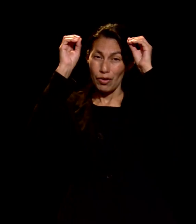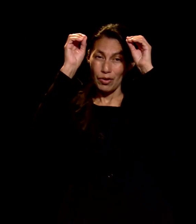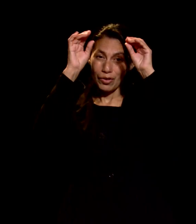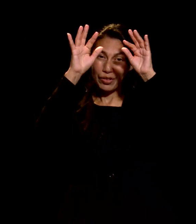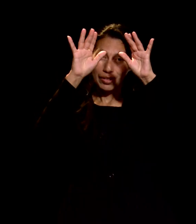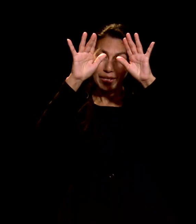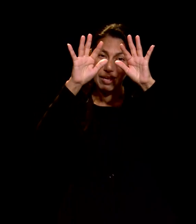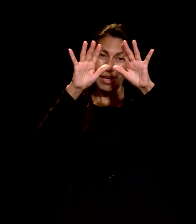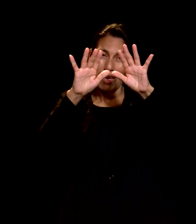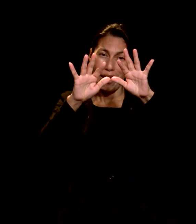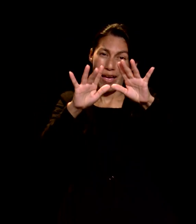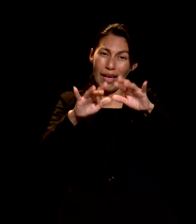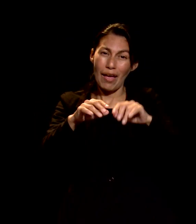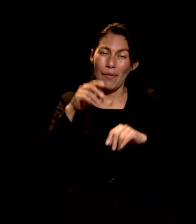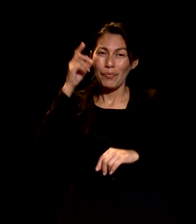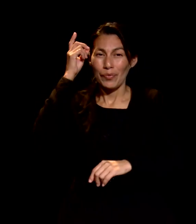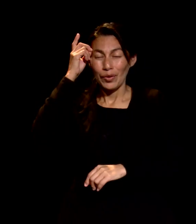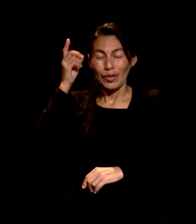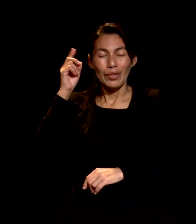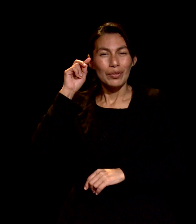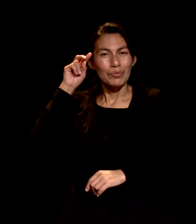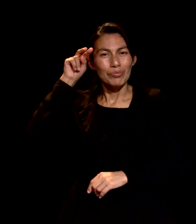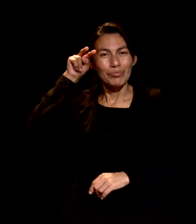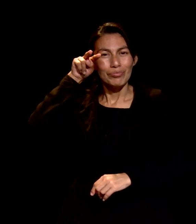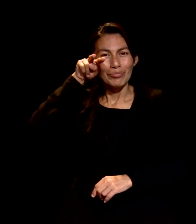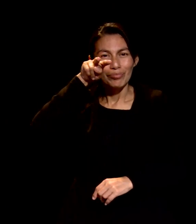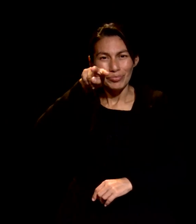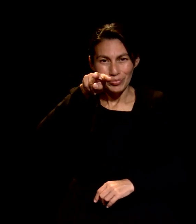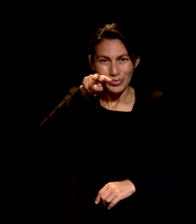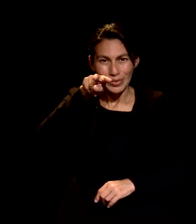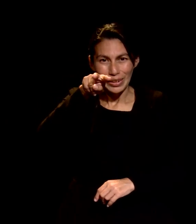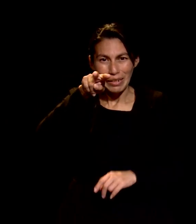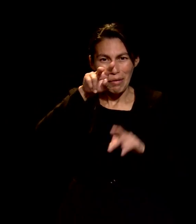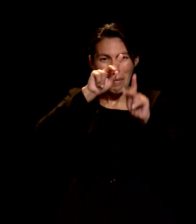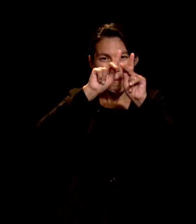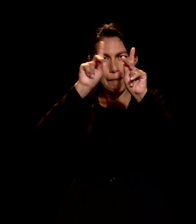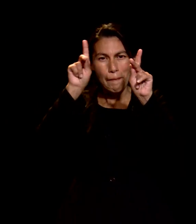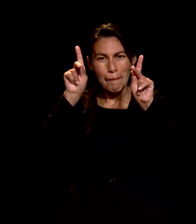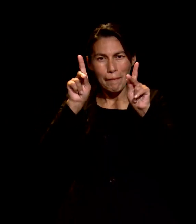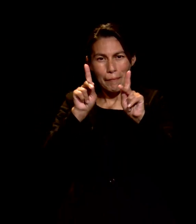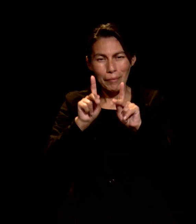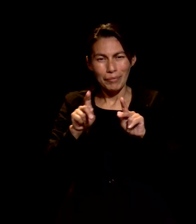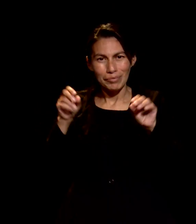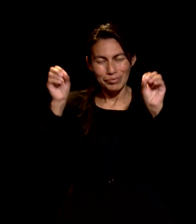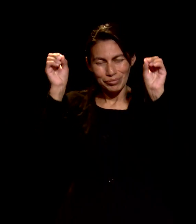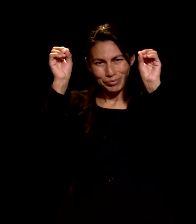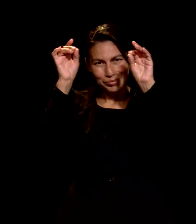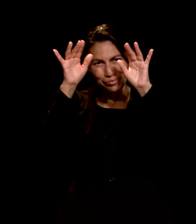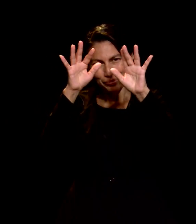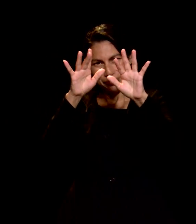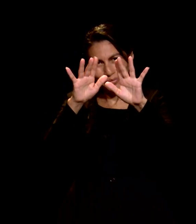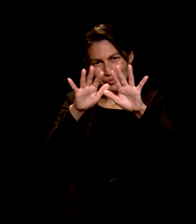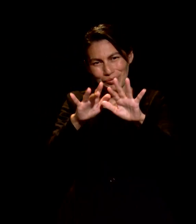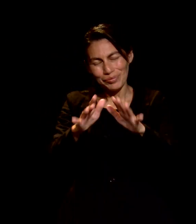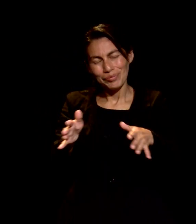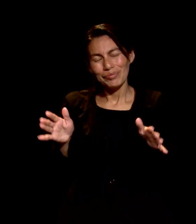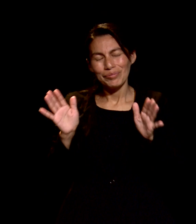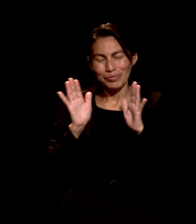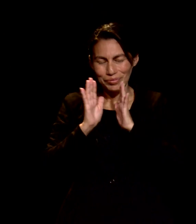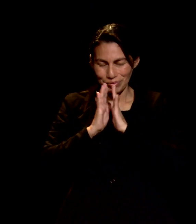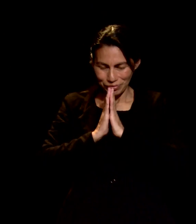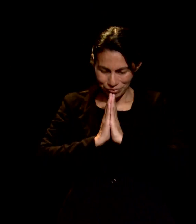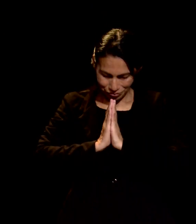Misericordia Dios Alce a ti Su rostro Y ponga En ti Paz